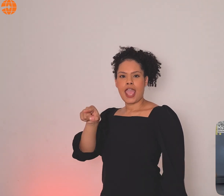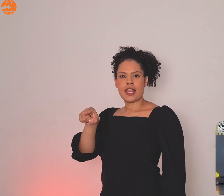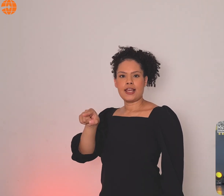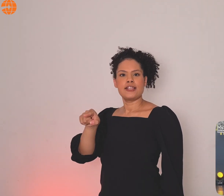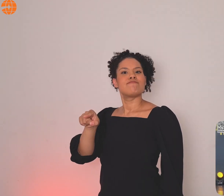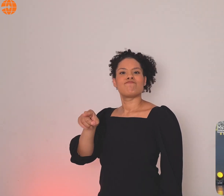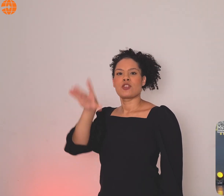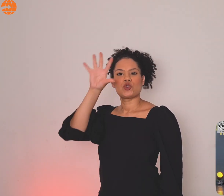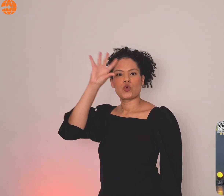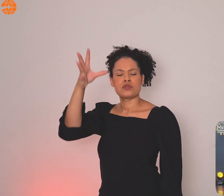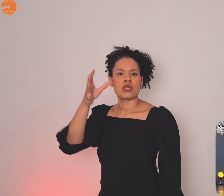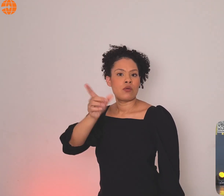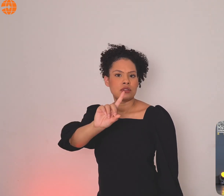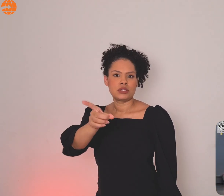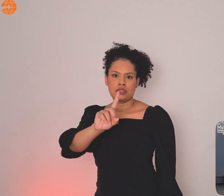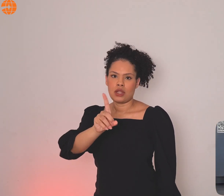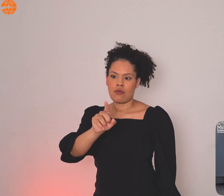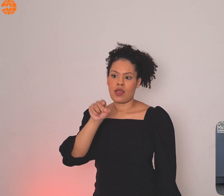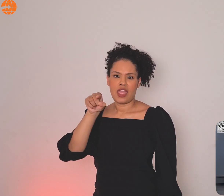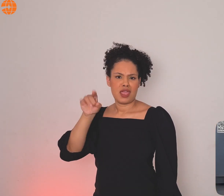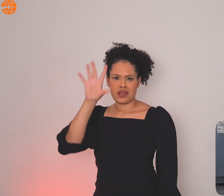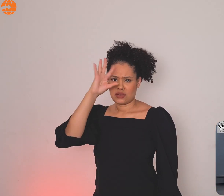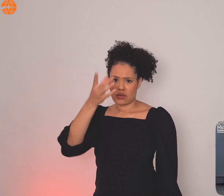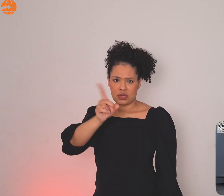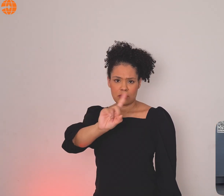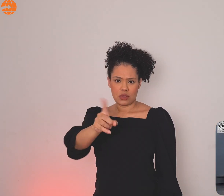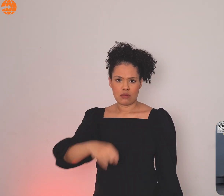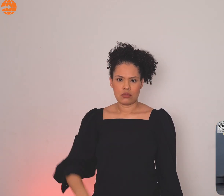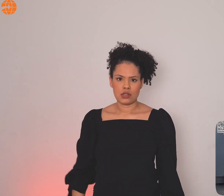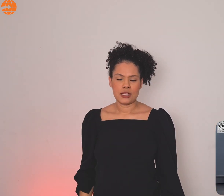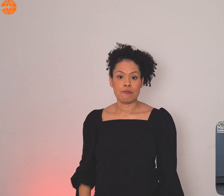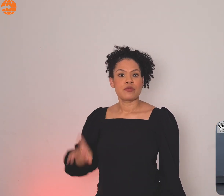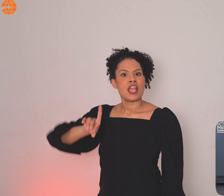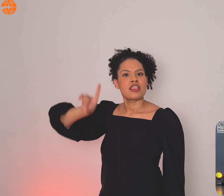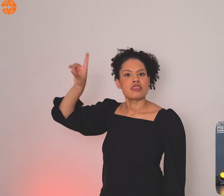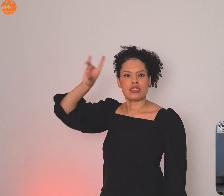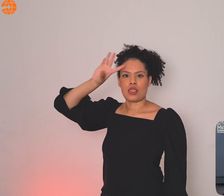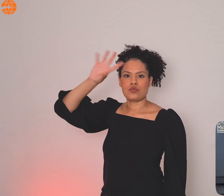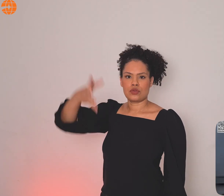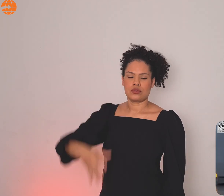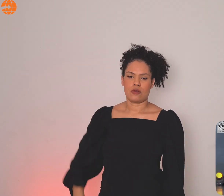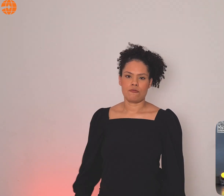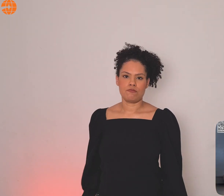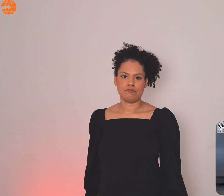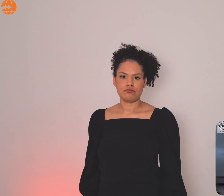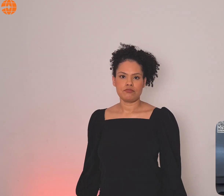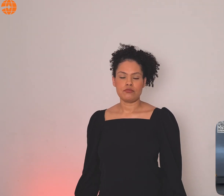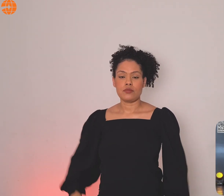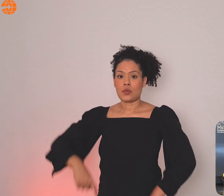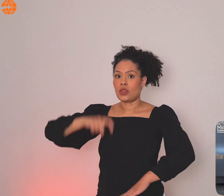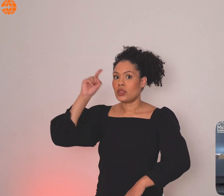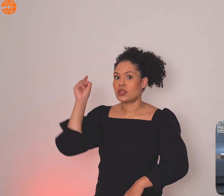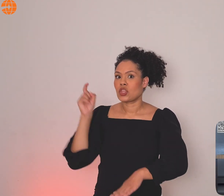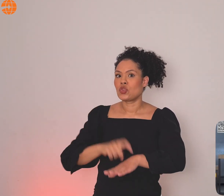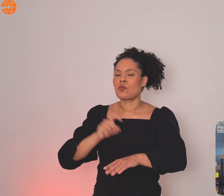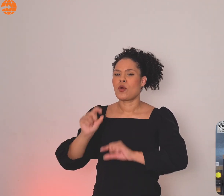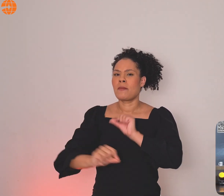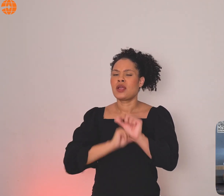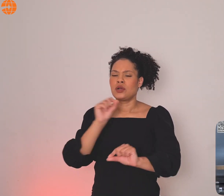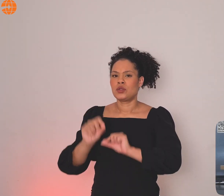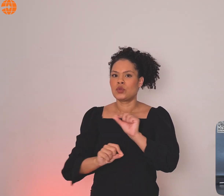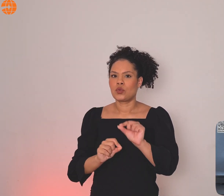E quando você se apequena, você não revela a glória de Deus, você revela os seus medos, você revela